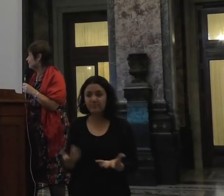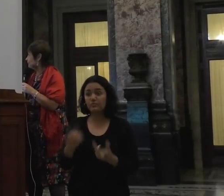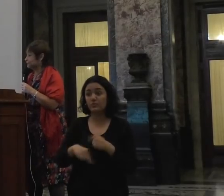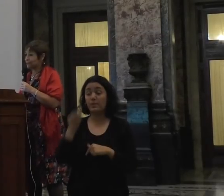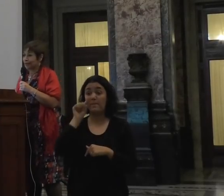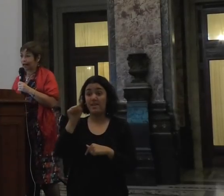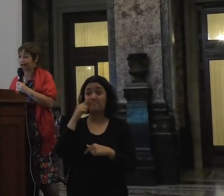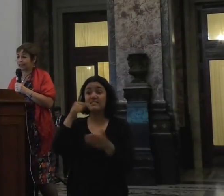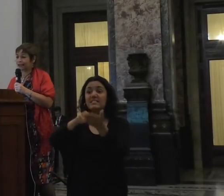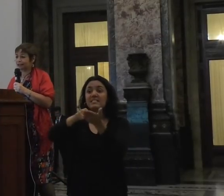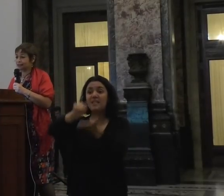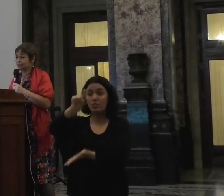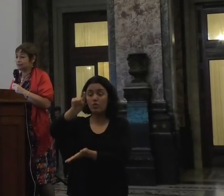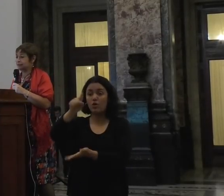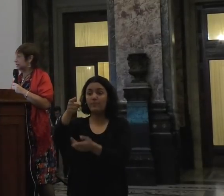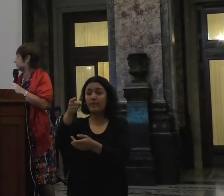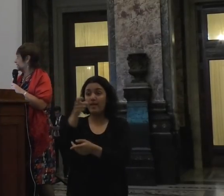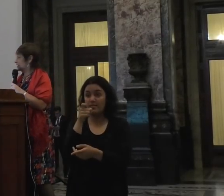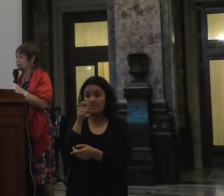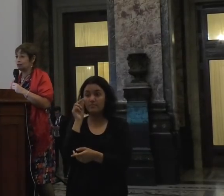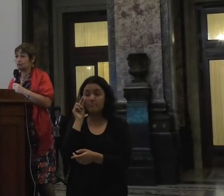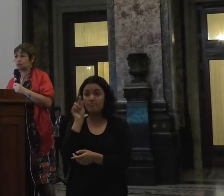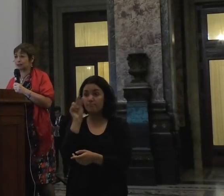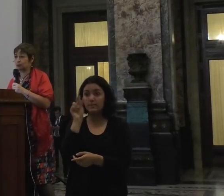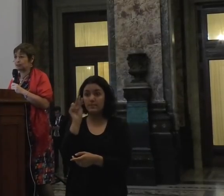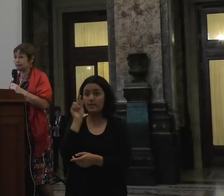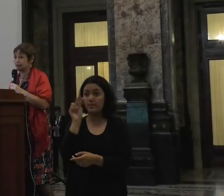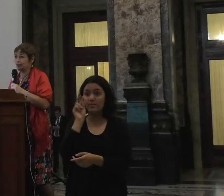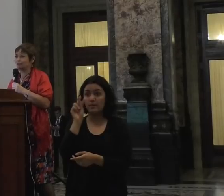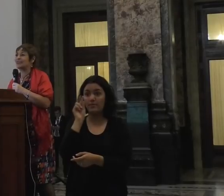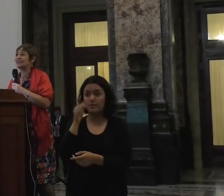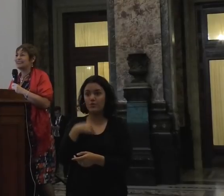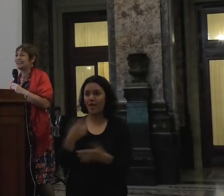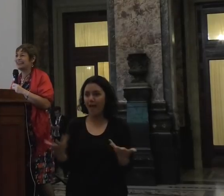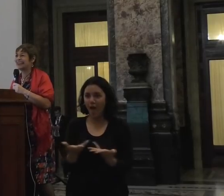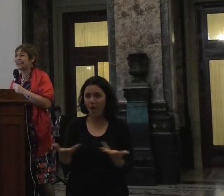centro, a la X, síganla mirando, los voy a hipnotizar, no.